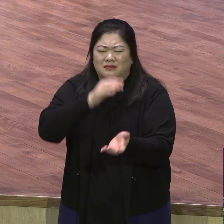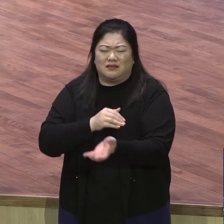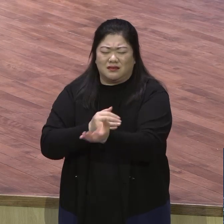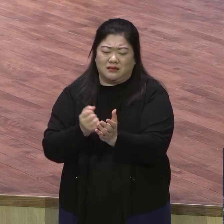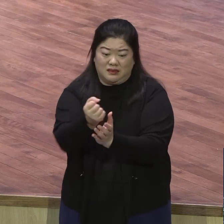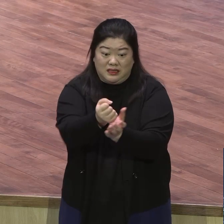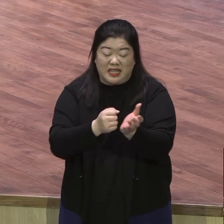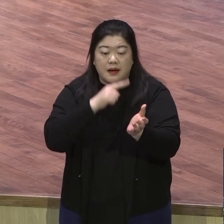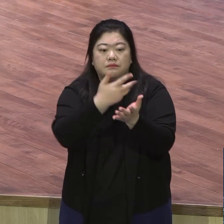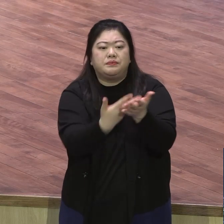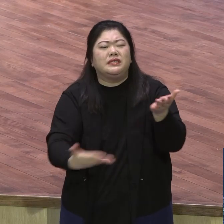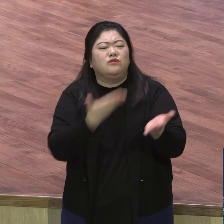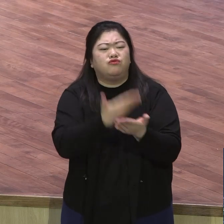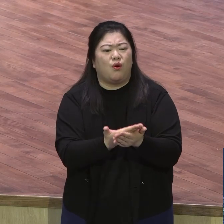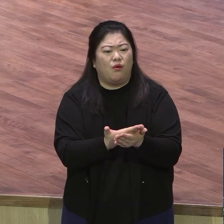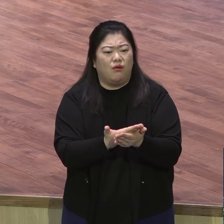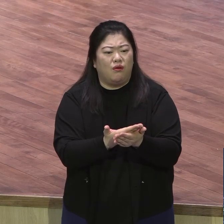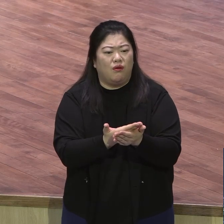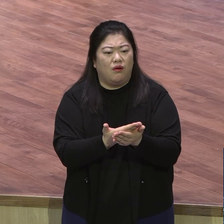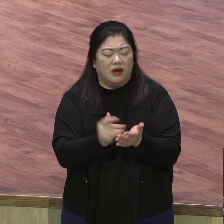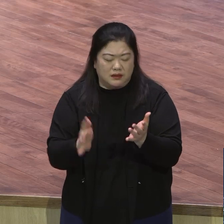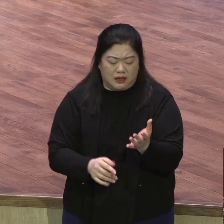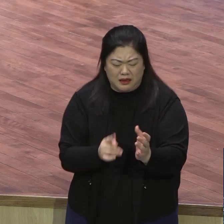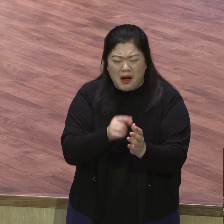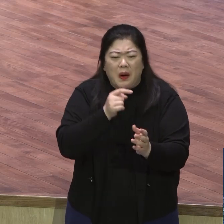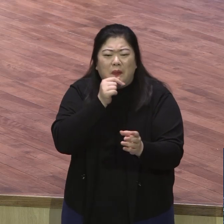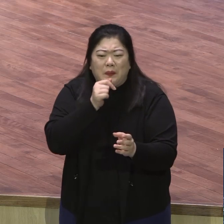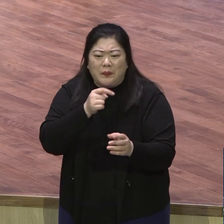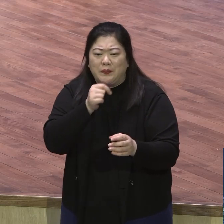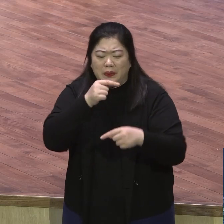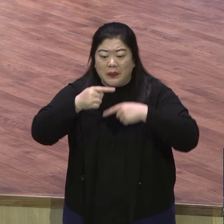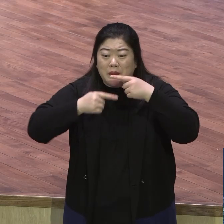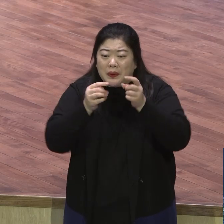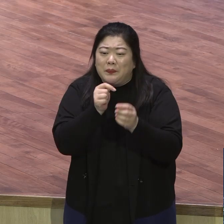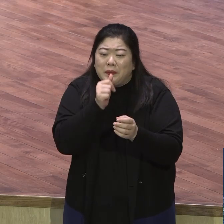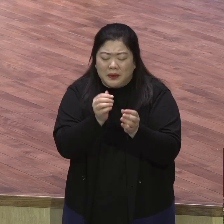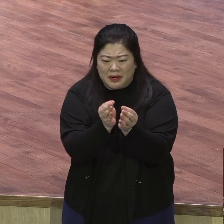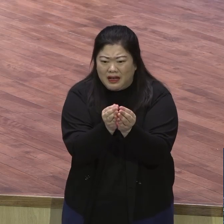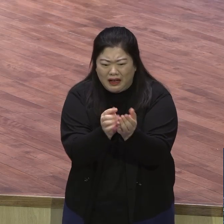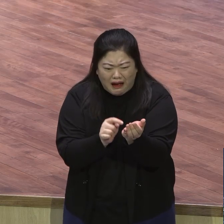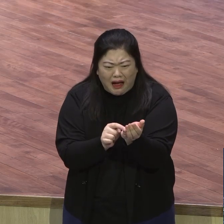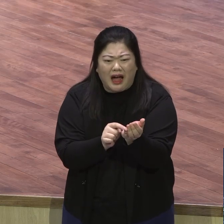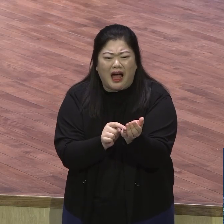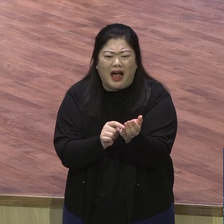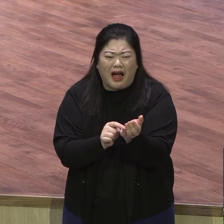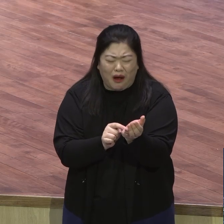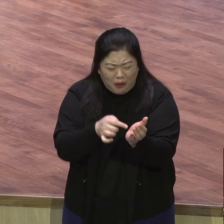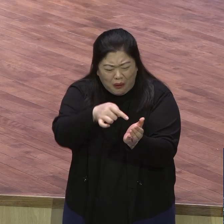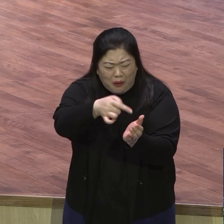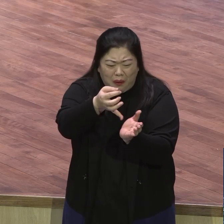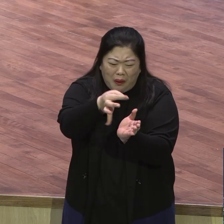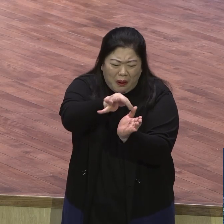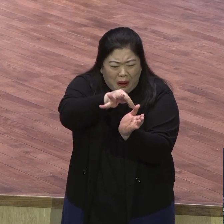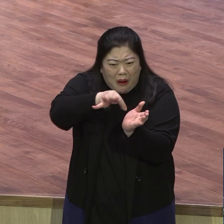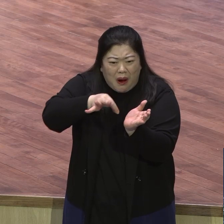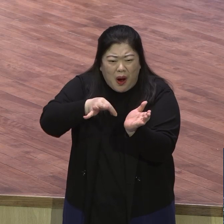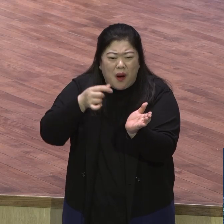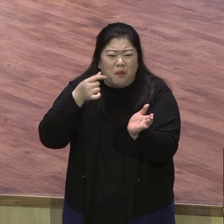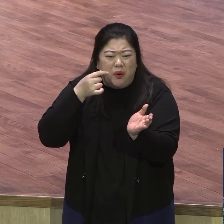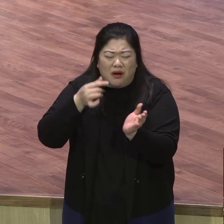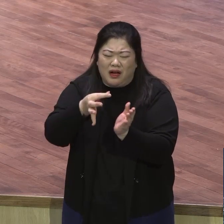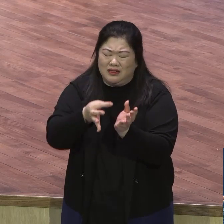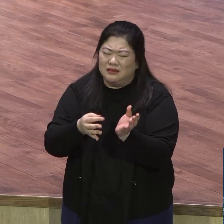이 피 쪼개라 피를 피를 흘려 바치는데 그 삼새 같은 작은 짐승 작다고 안 쪼갠 거에요. 400년